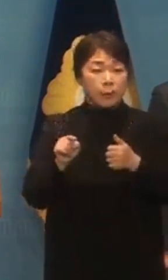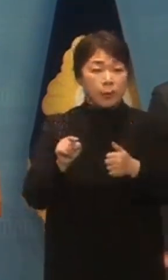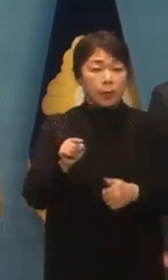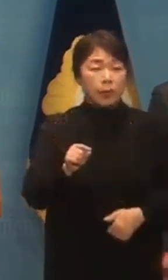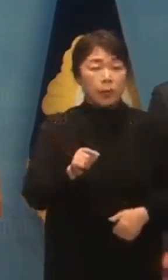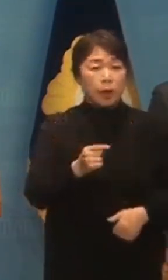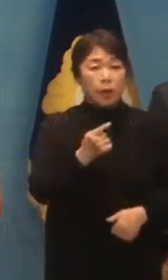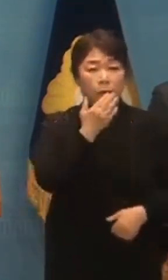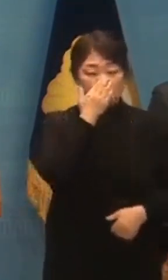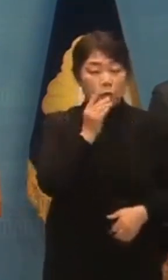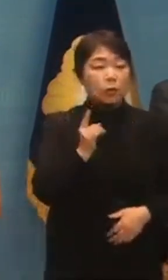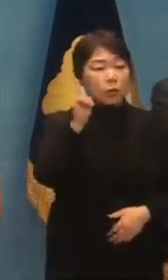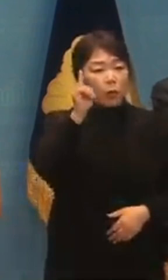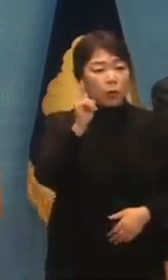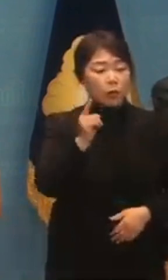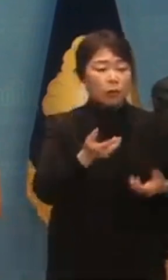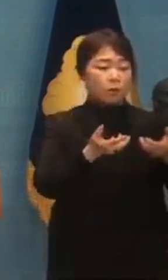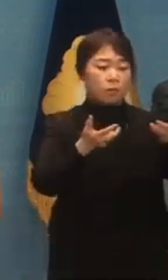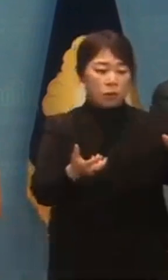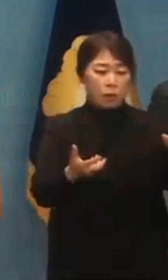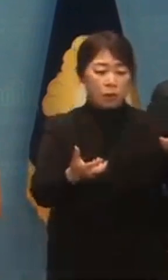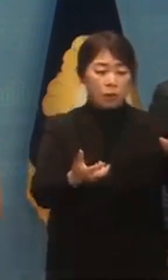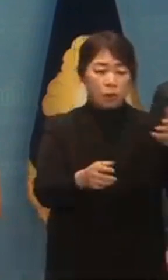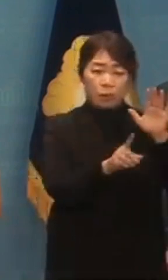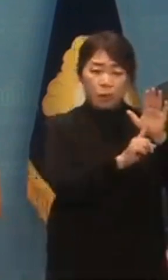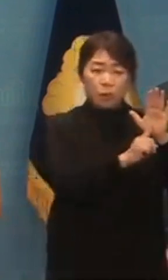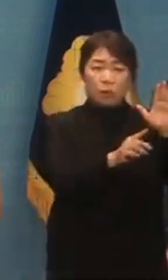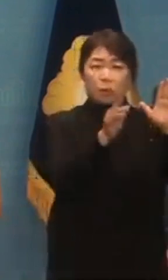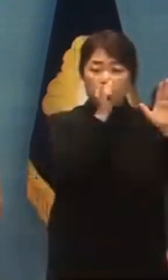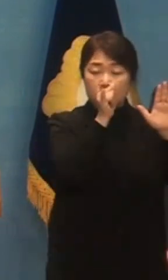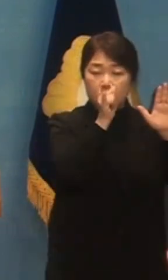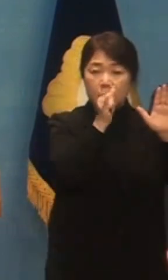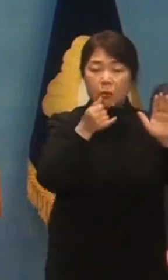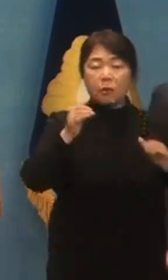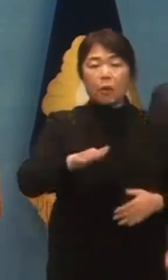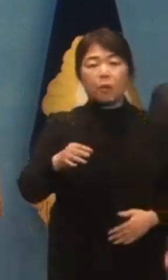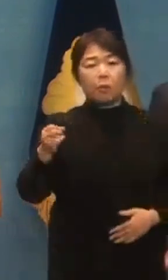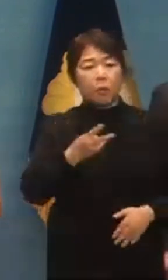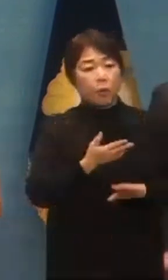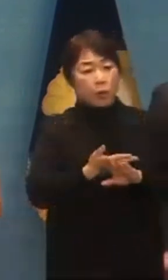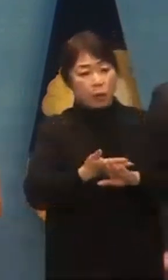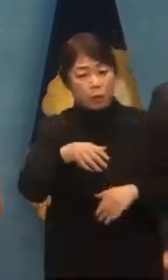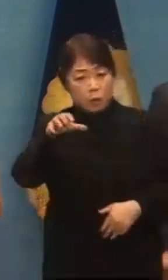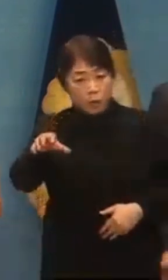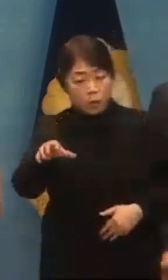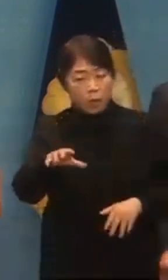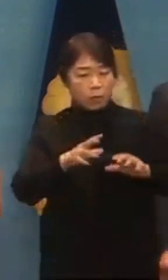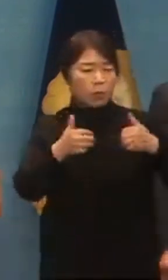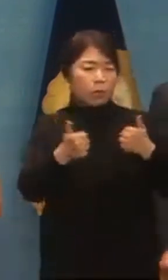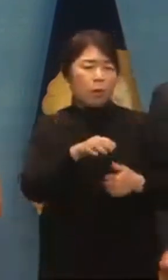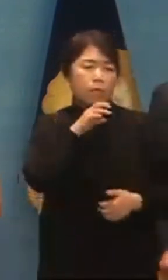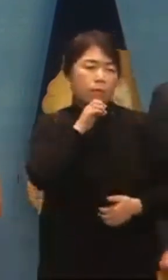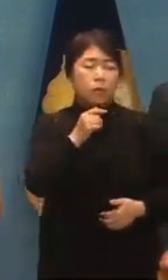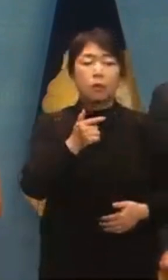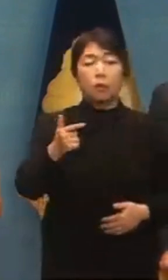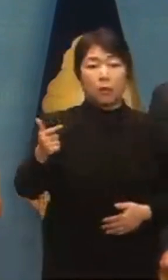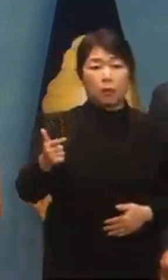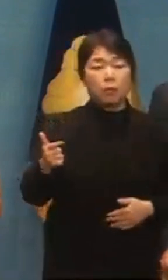순천을 2개로 분구하는 내용이 들어있습니다. 그런데 또 다른 지역 국회의원들의 반발